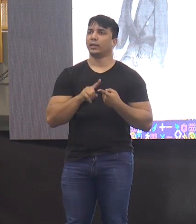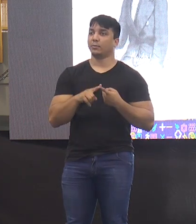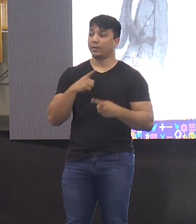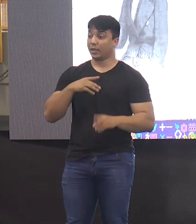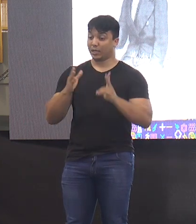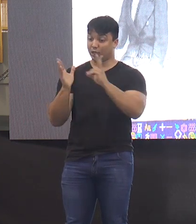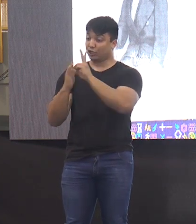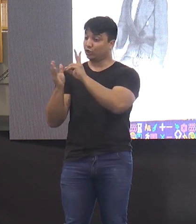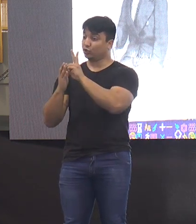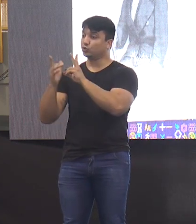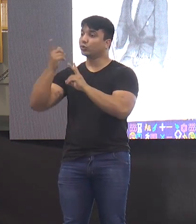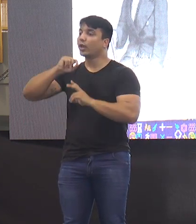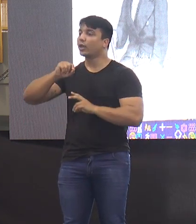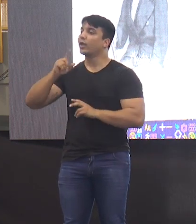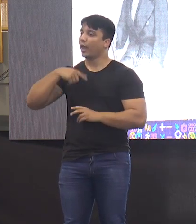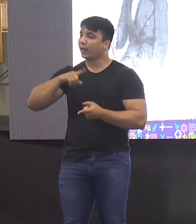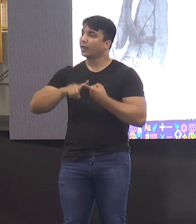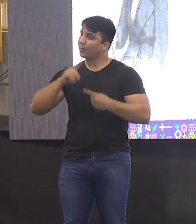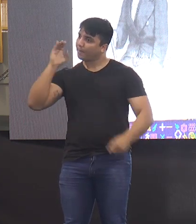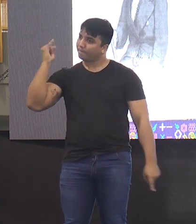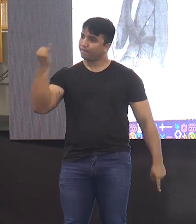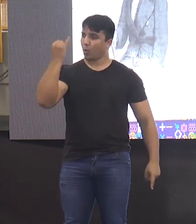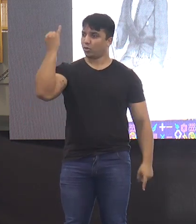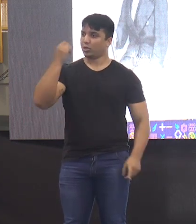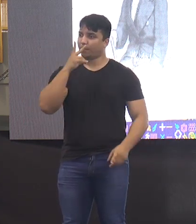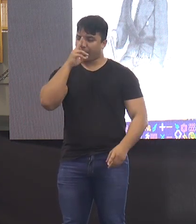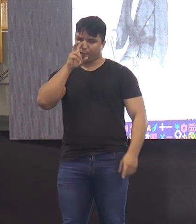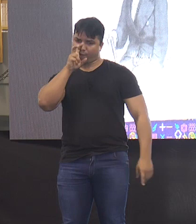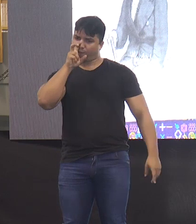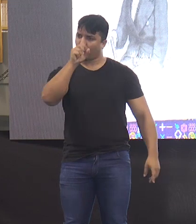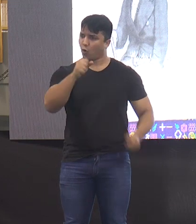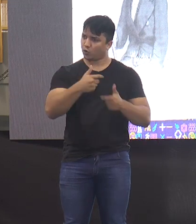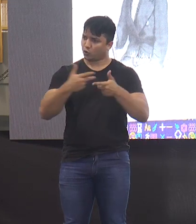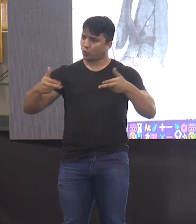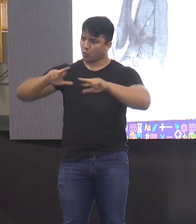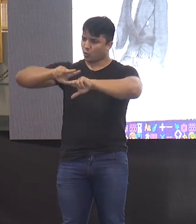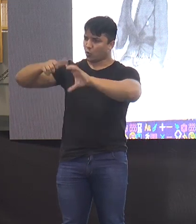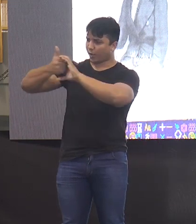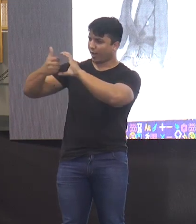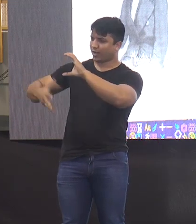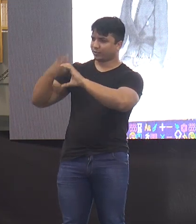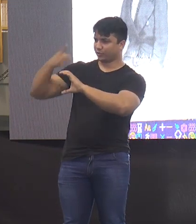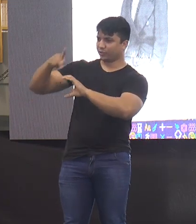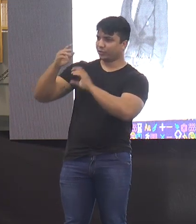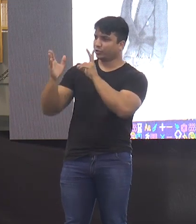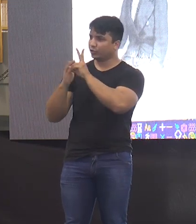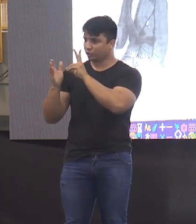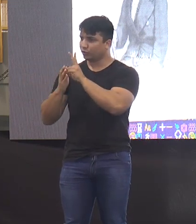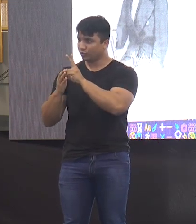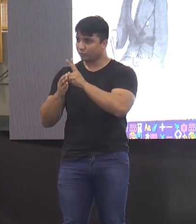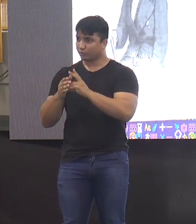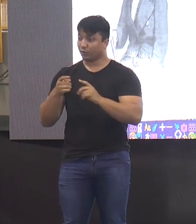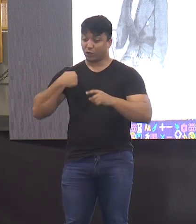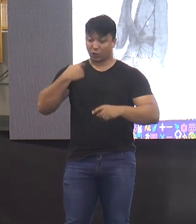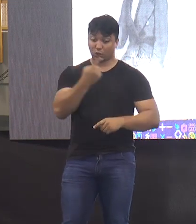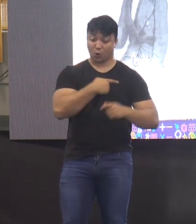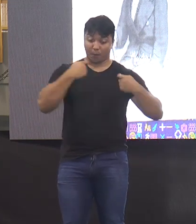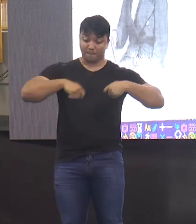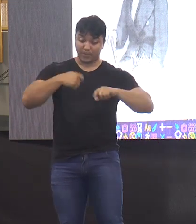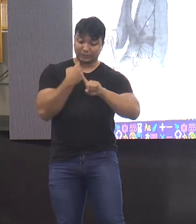o índio foi colocado como herói nacional. Nós precisamos de um